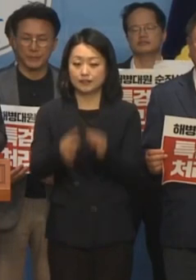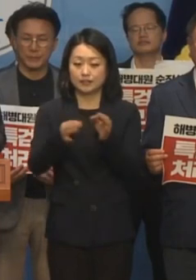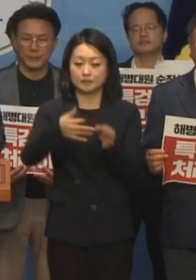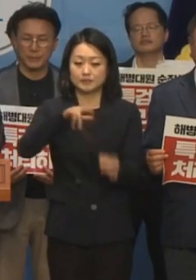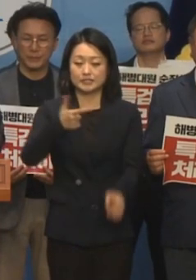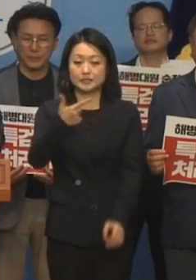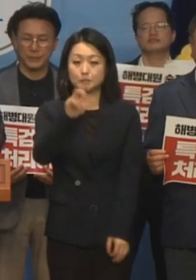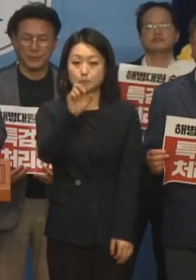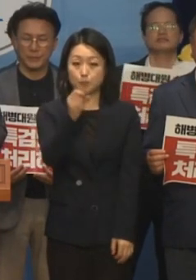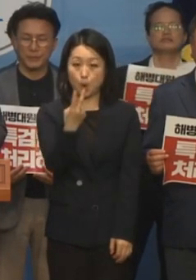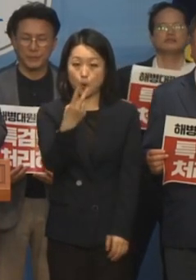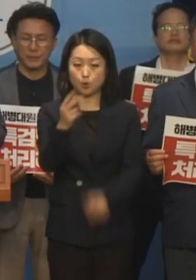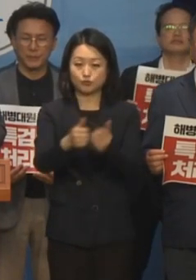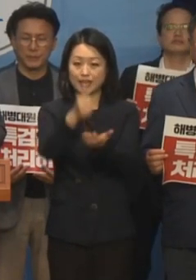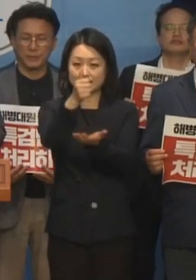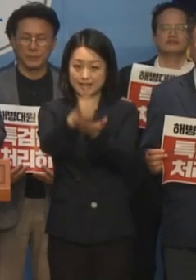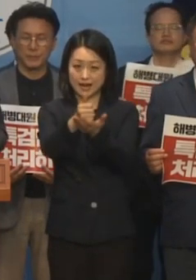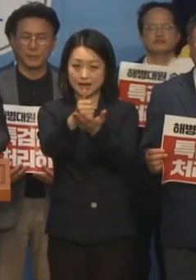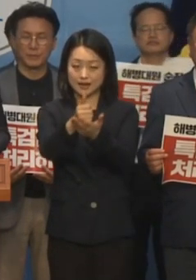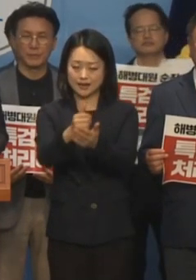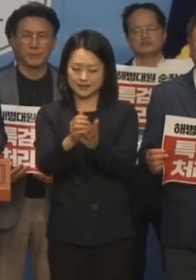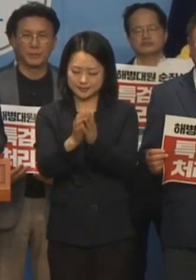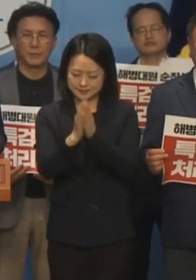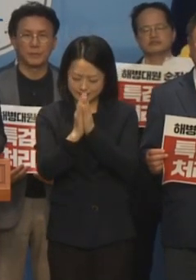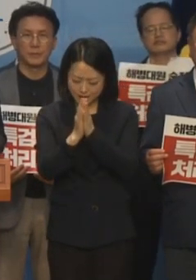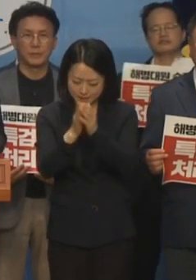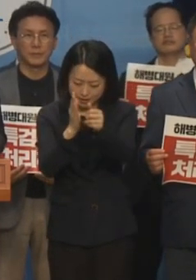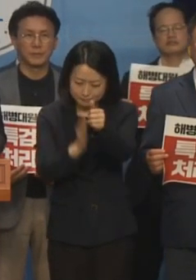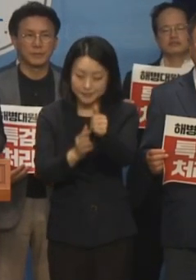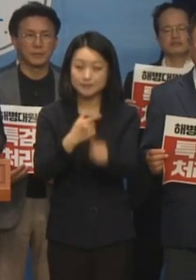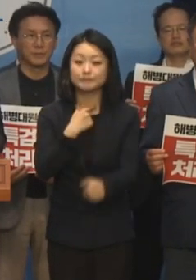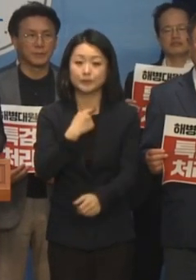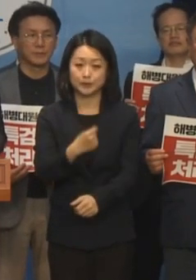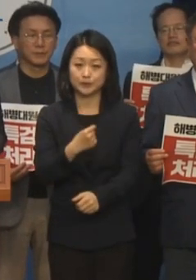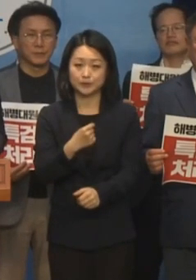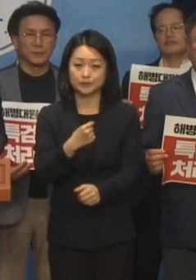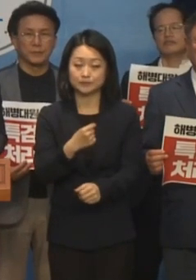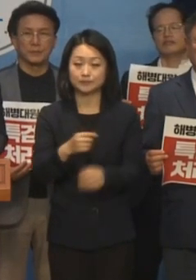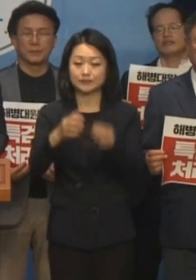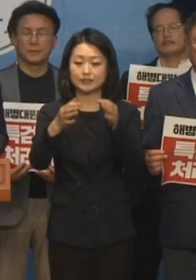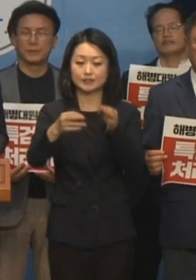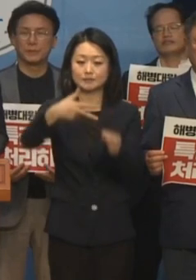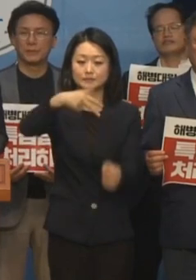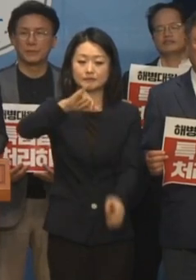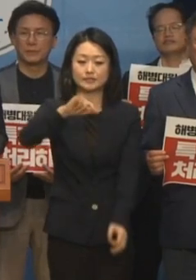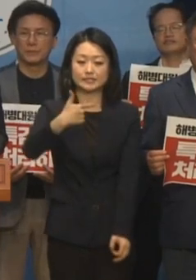김진표 국회의장님께도 간절히 부탁드립니다. 김진표